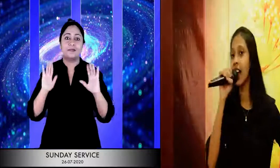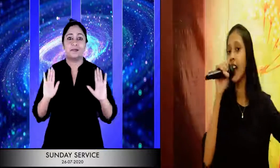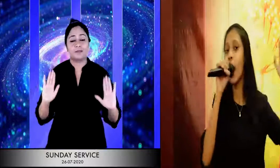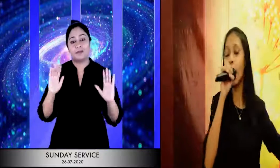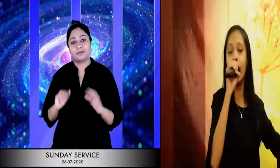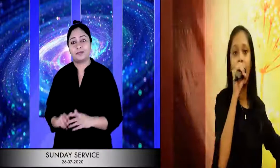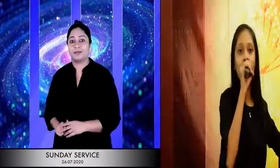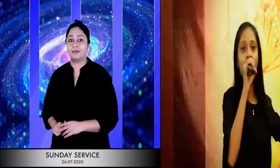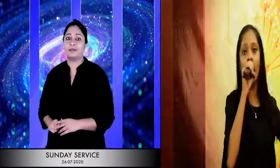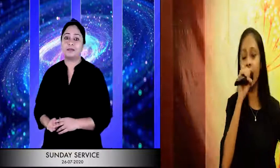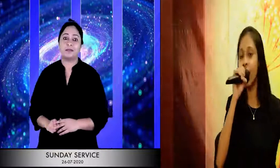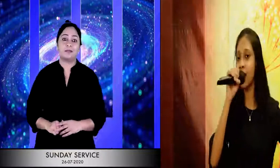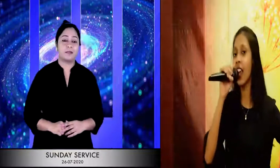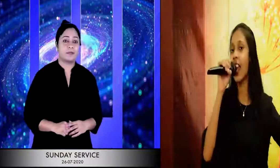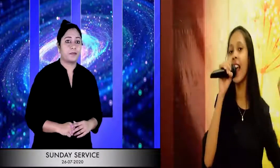আমার মহান আছে,